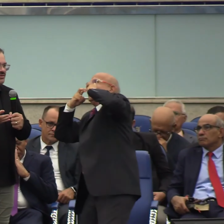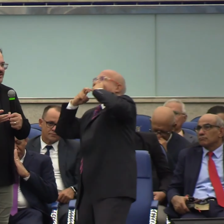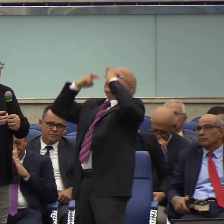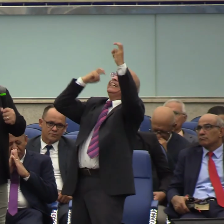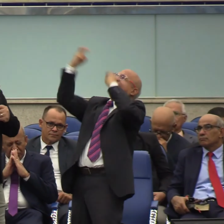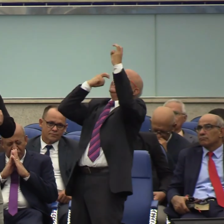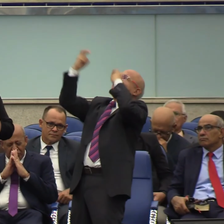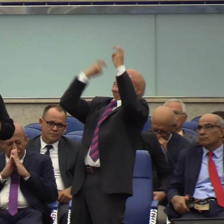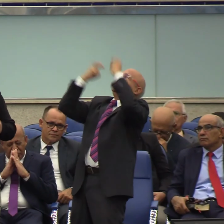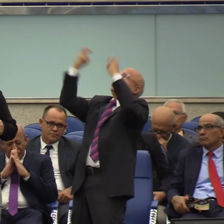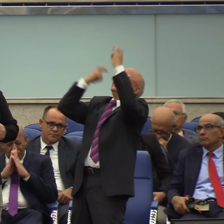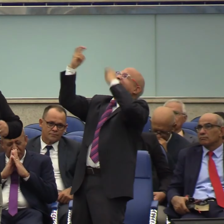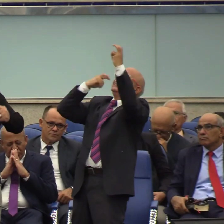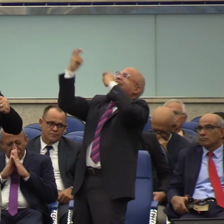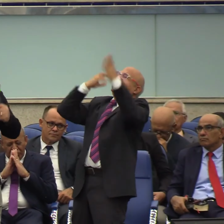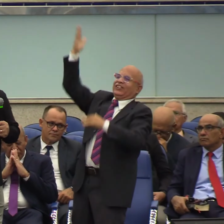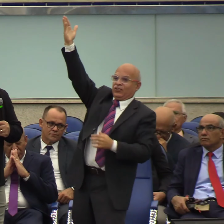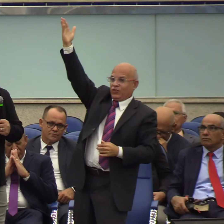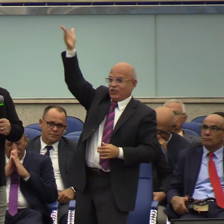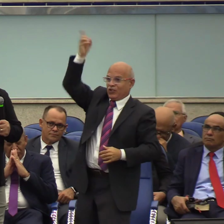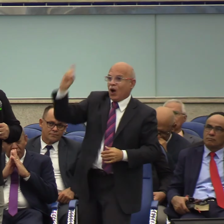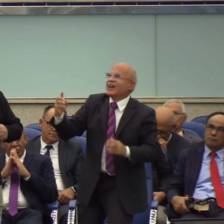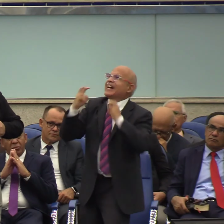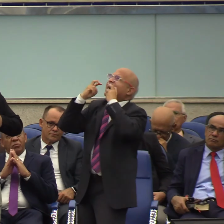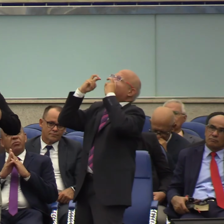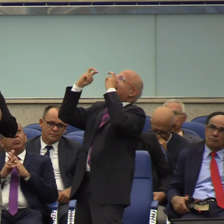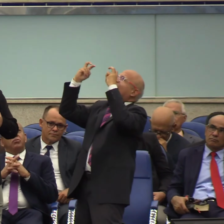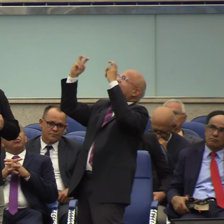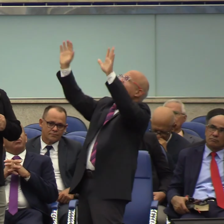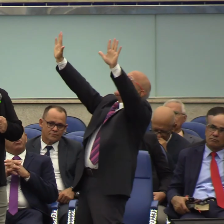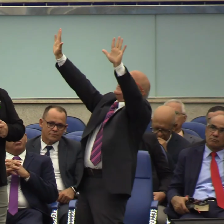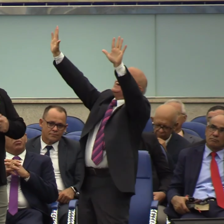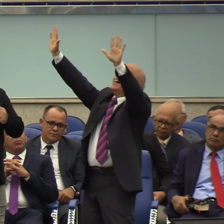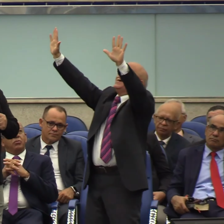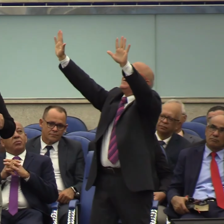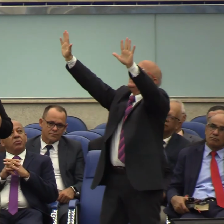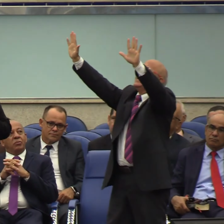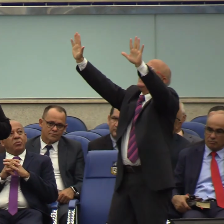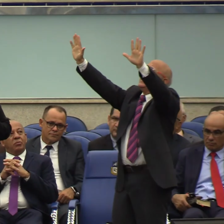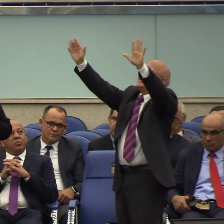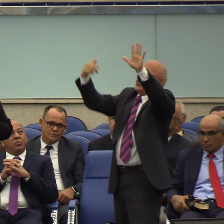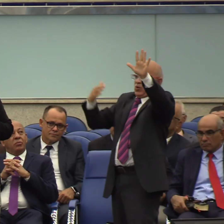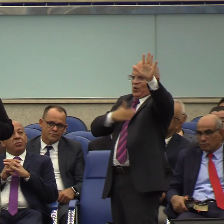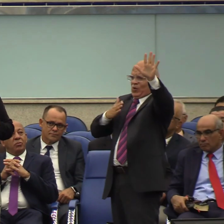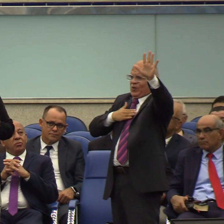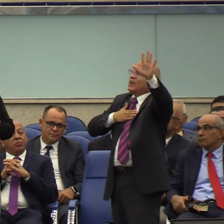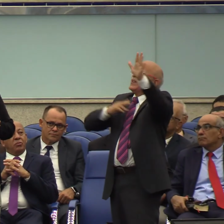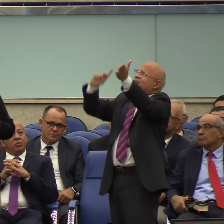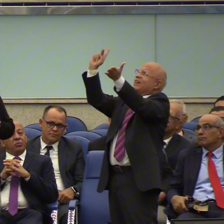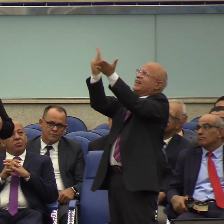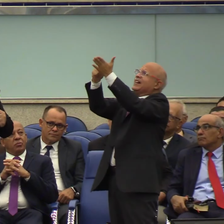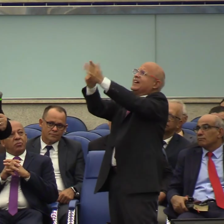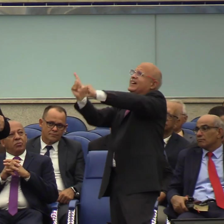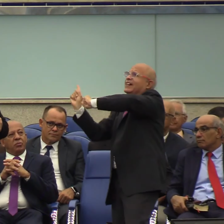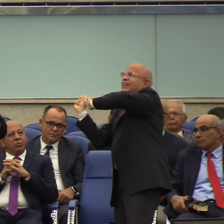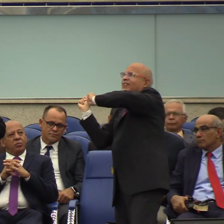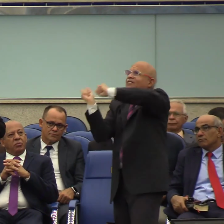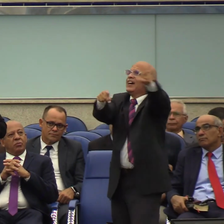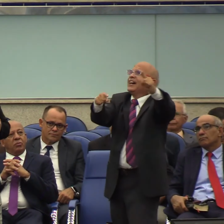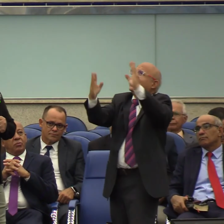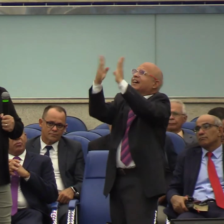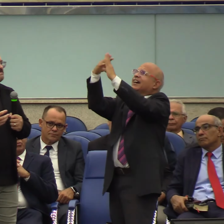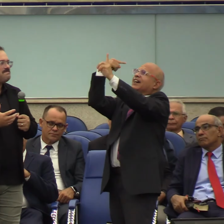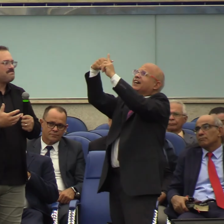Deus, clamei por Deus, eu clamei por Deus, e incessantemente eu clamei ao Senhor. E disse, Deus,